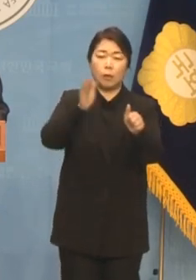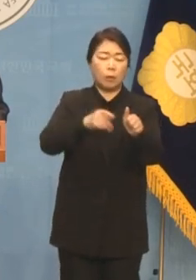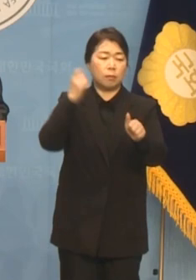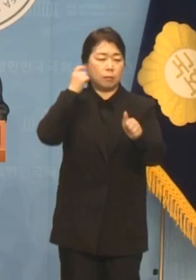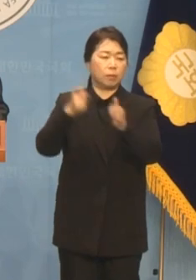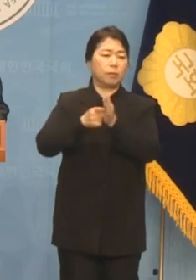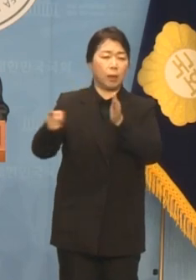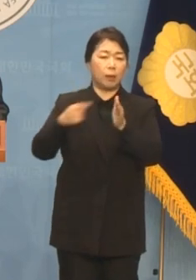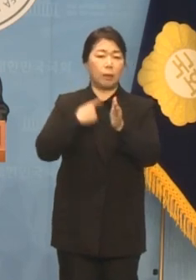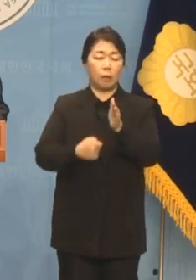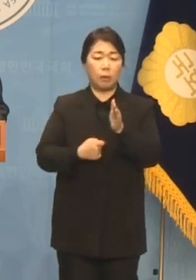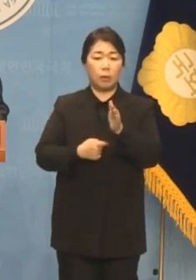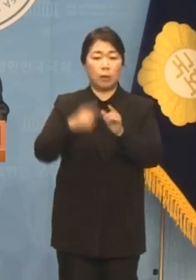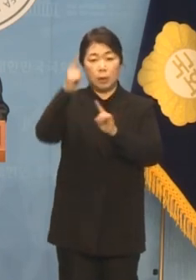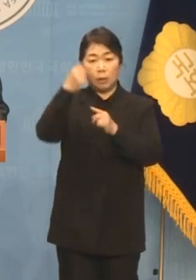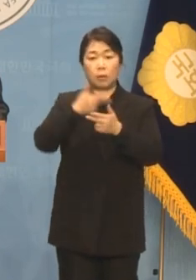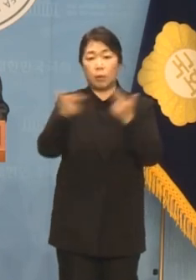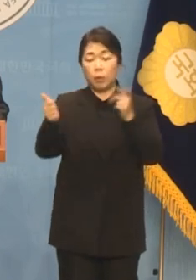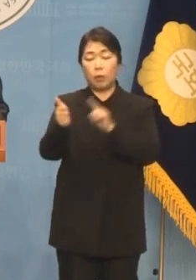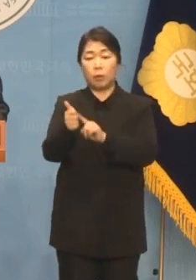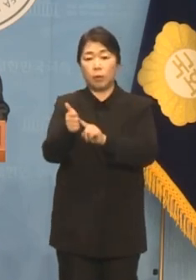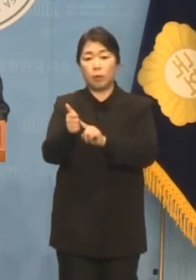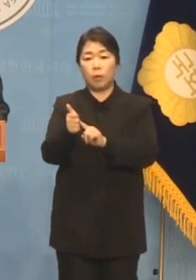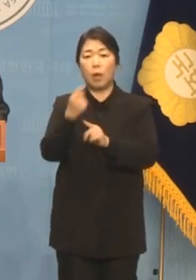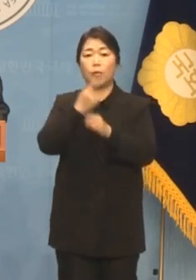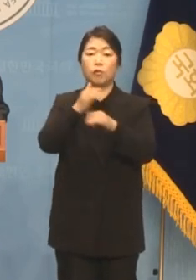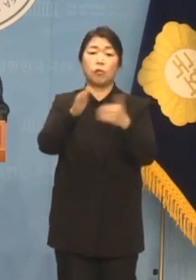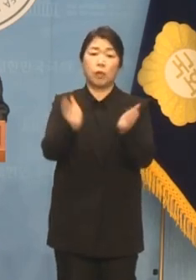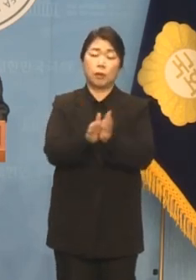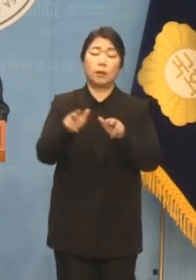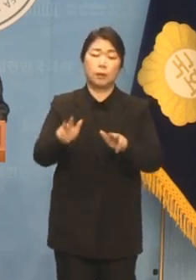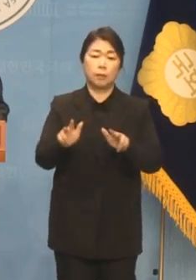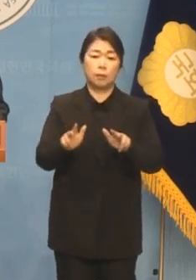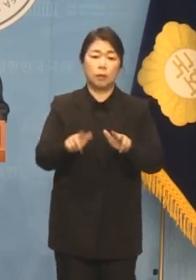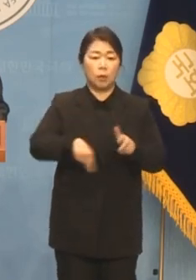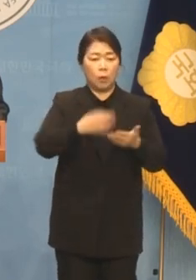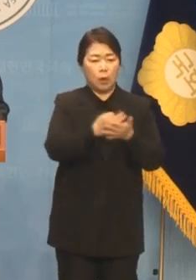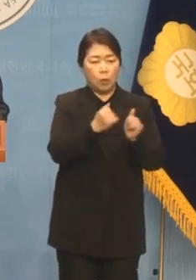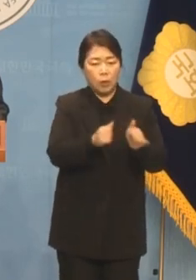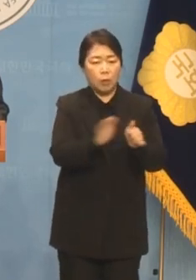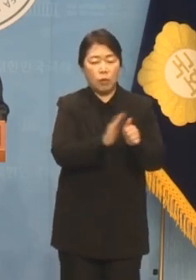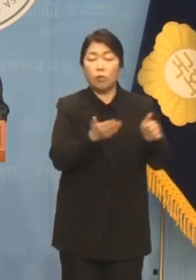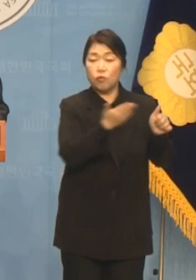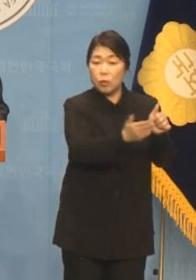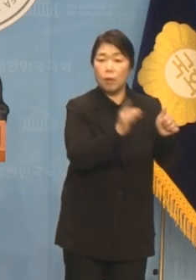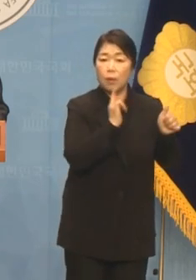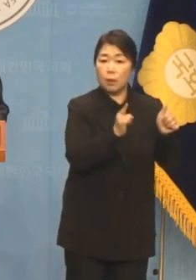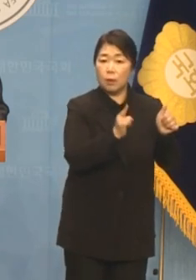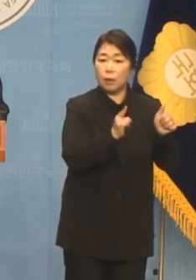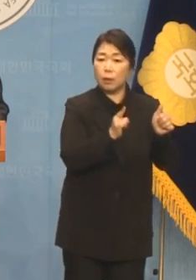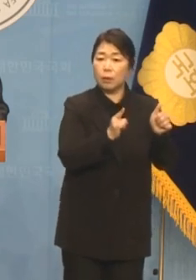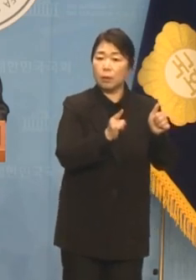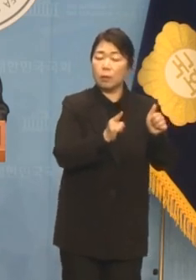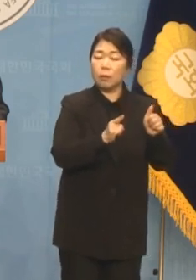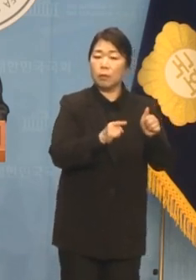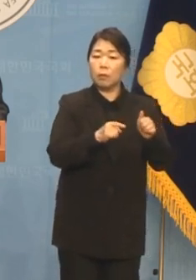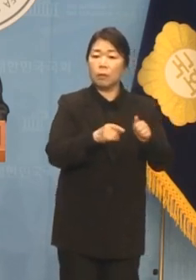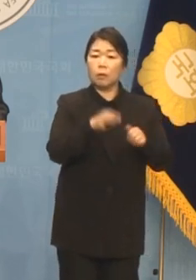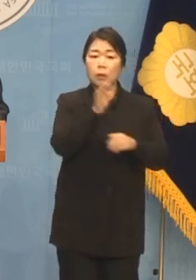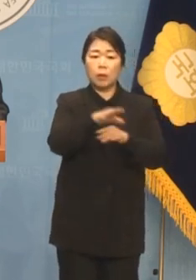이재명 대표와 민주당이 이제 와서 소상인 자영업자를 위한다며 지역 화폐 운하는 형태는